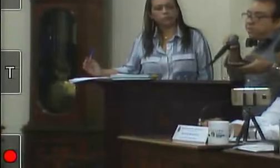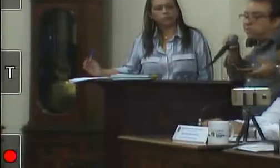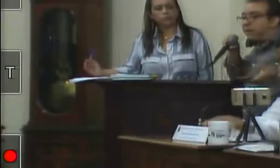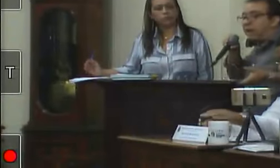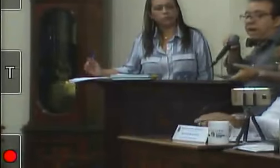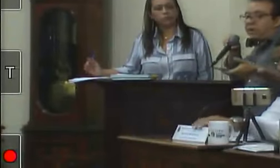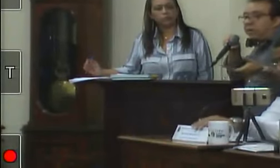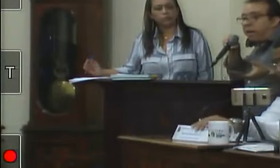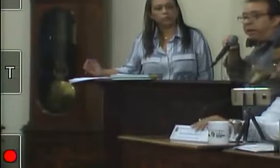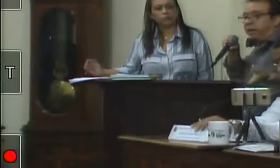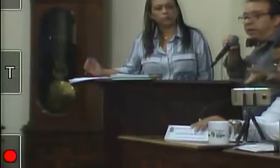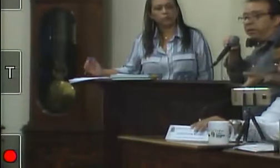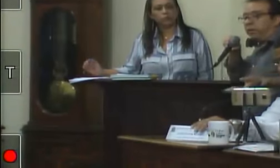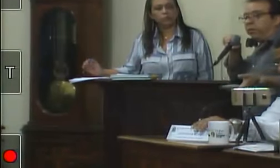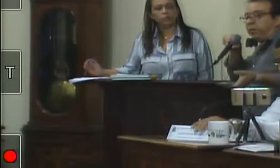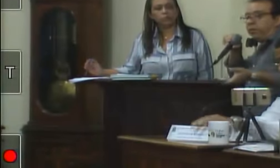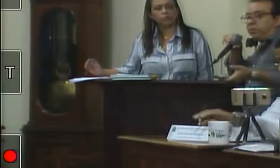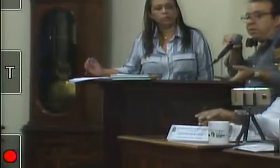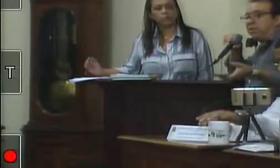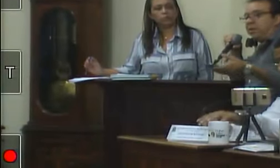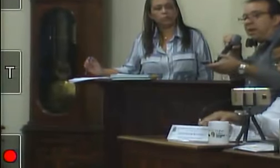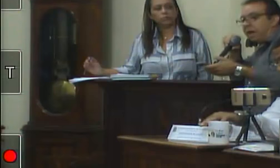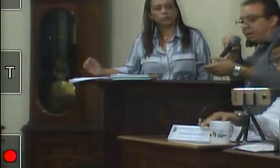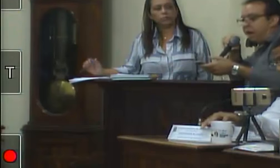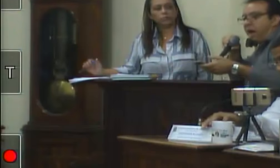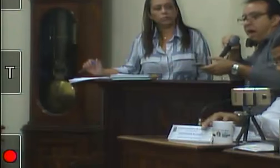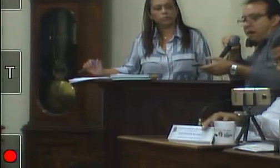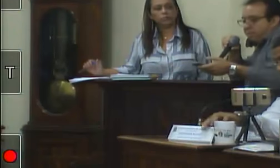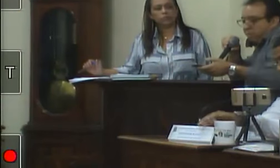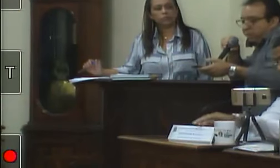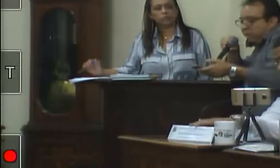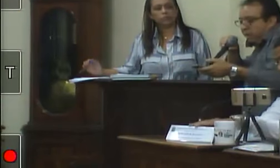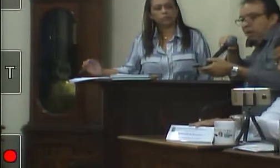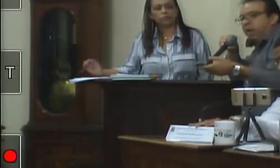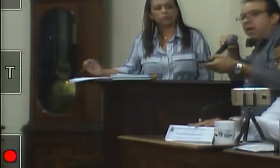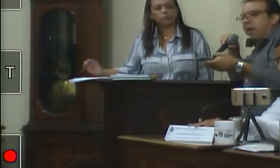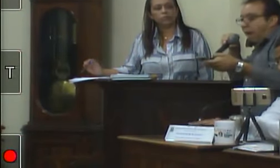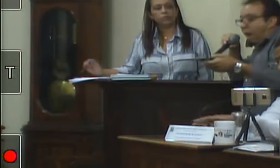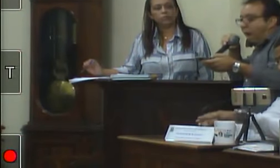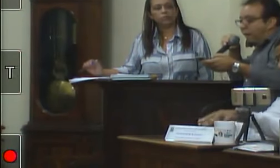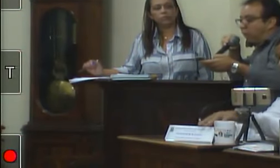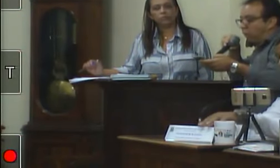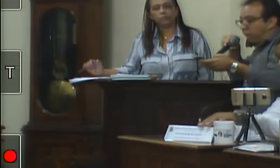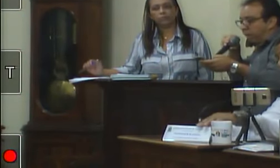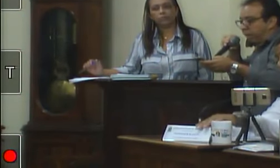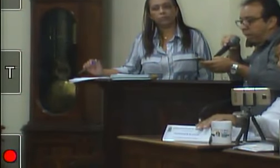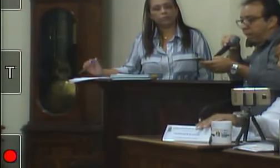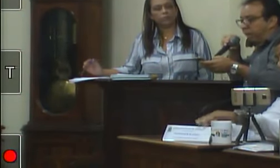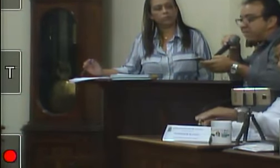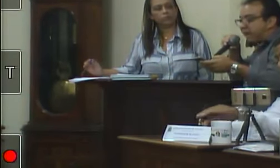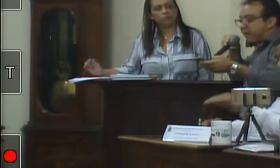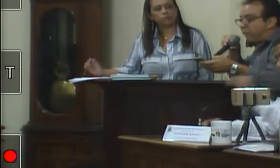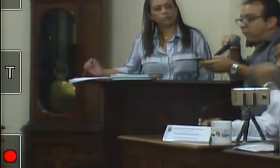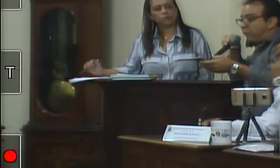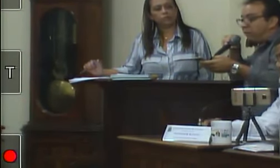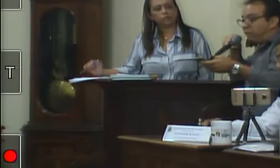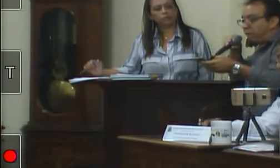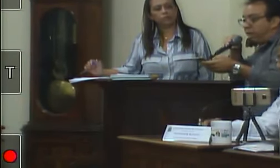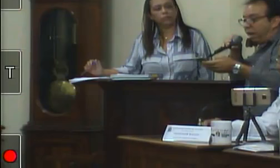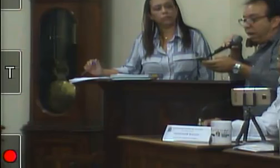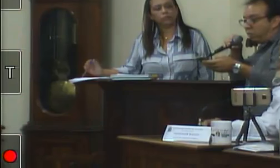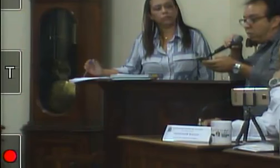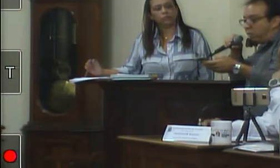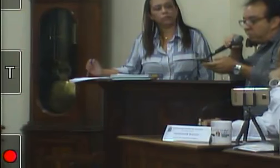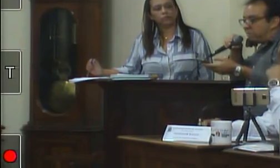uma possibilidade também, entendeu? Que não seja atrelada a essa portaria. Aí eu coloquei para ele, mas quem vão